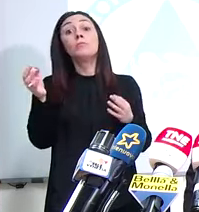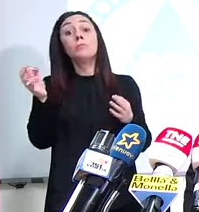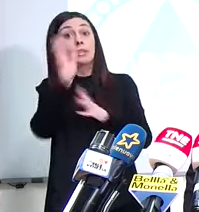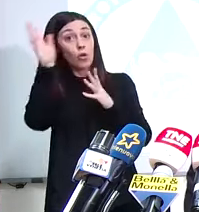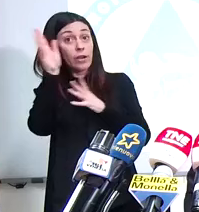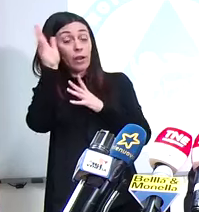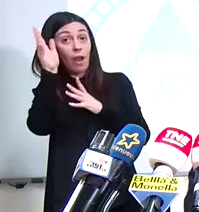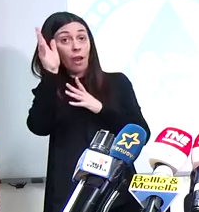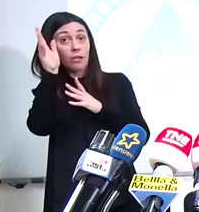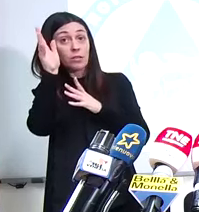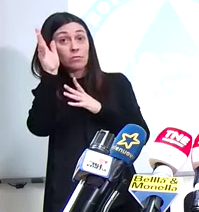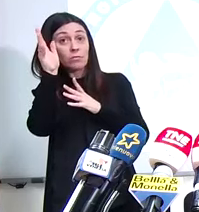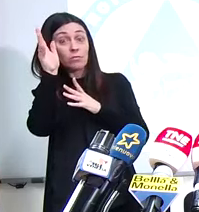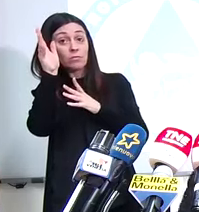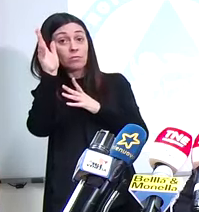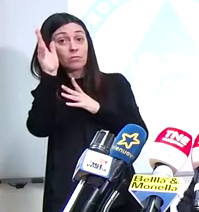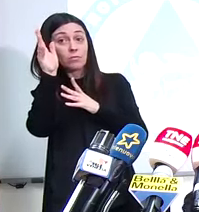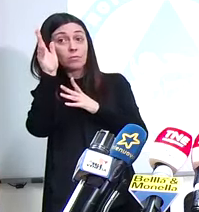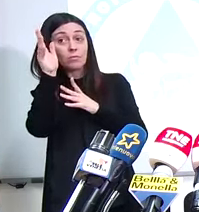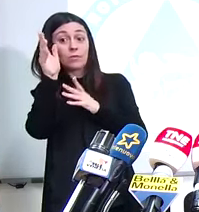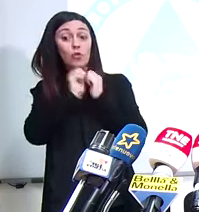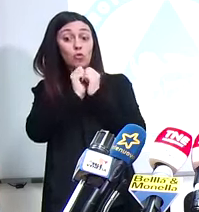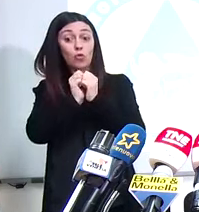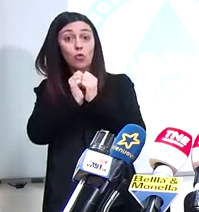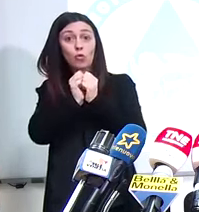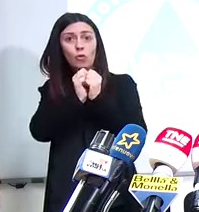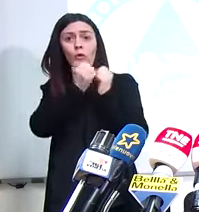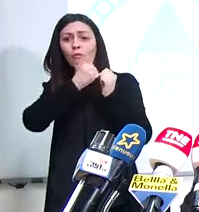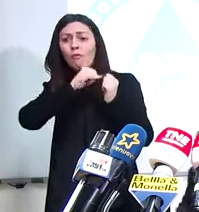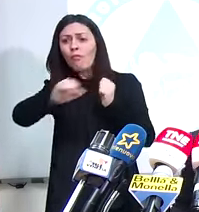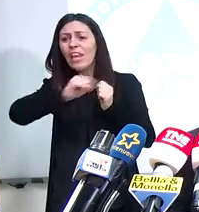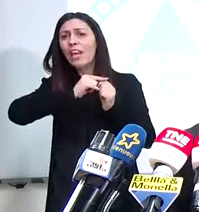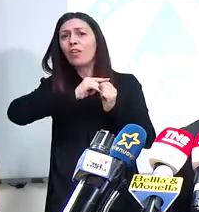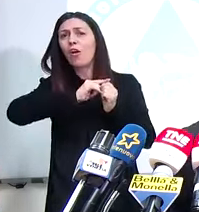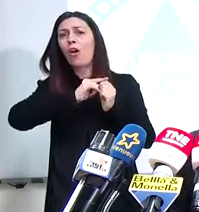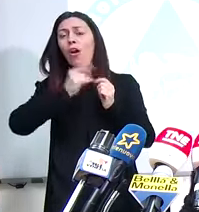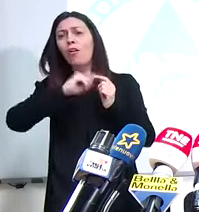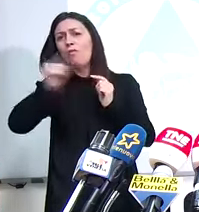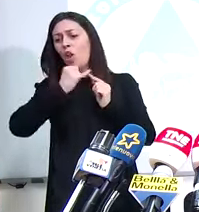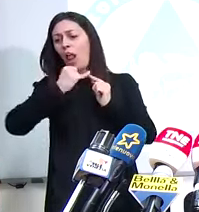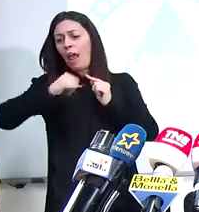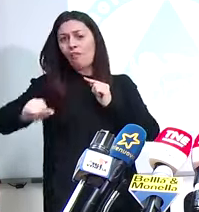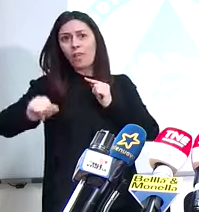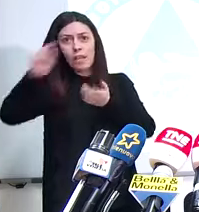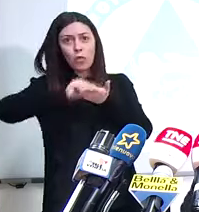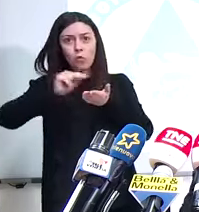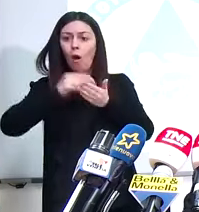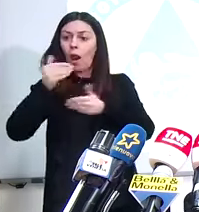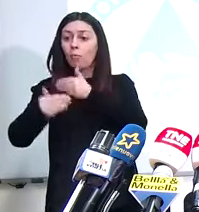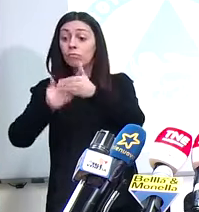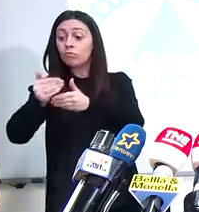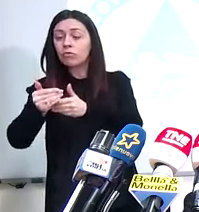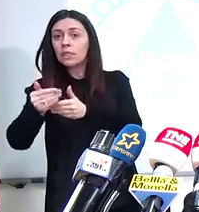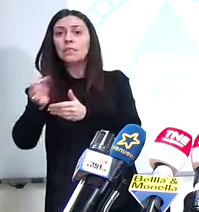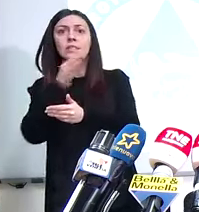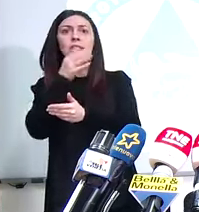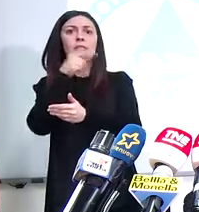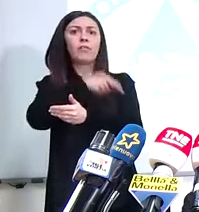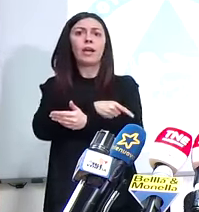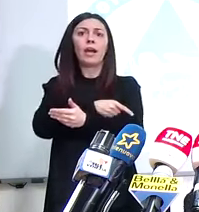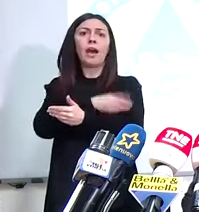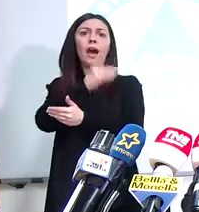certifichiamo che la data non è servita a nulla io parlo con dei ragazzi mi dicono anziché se si fanno ore o